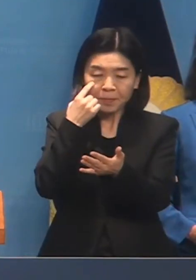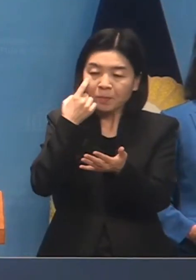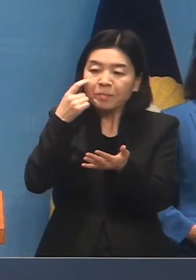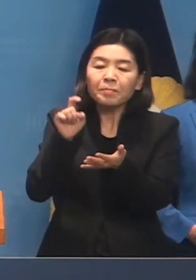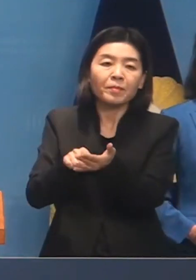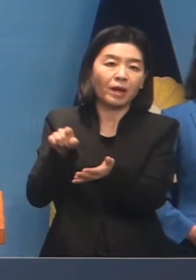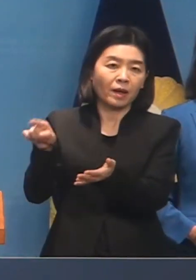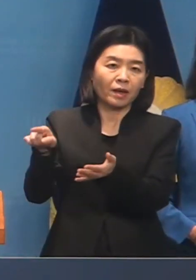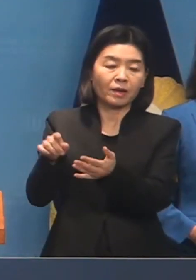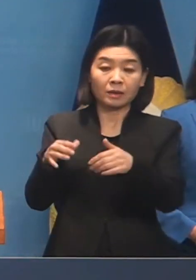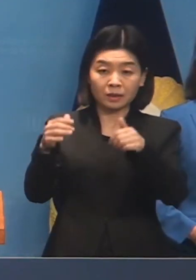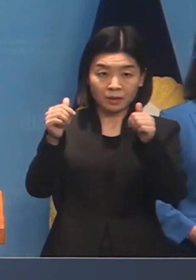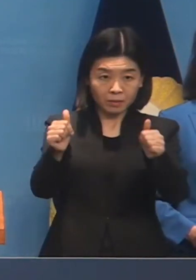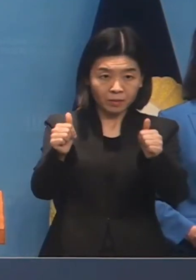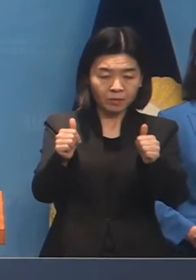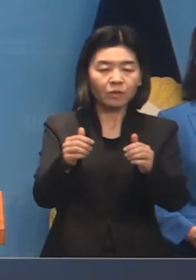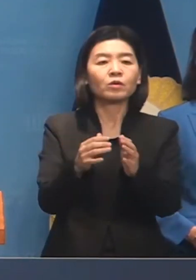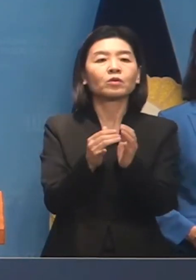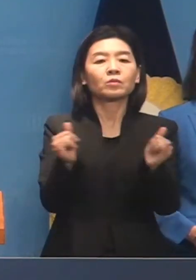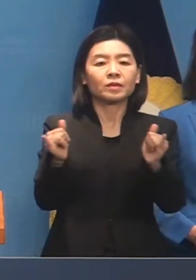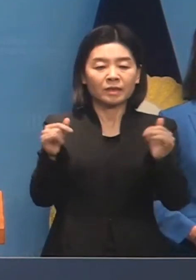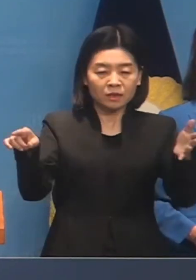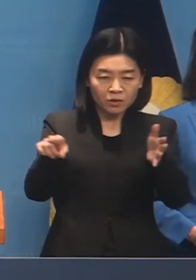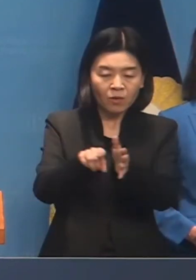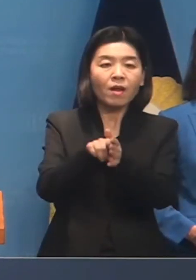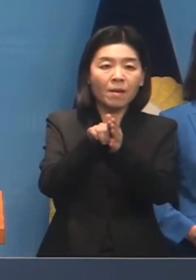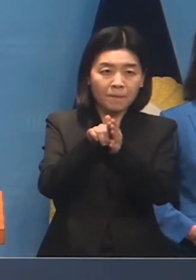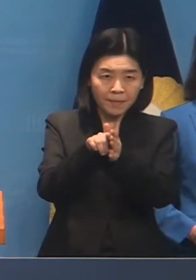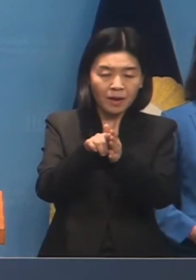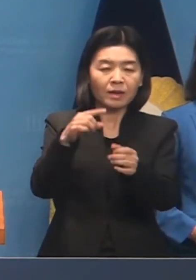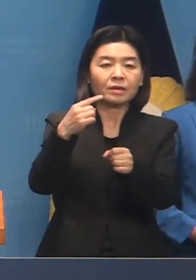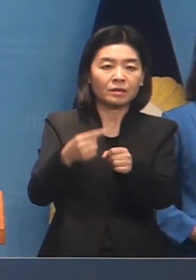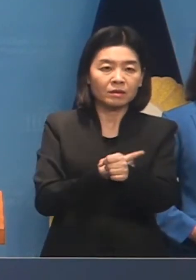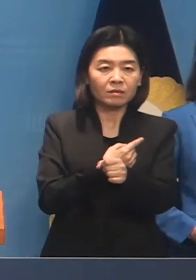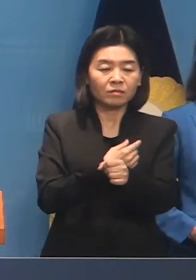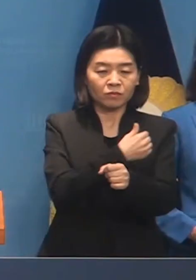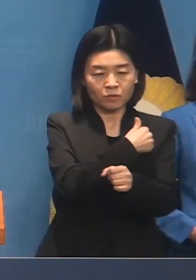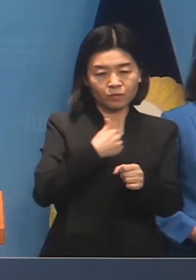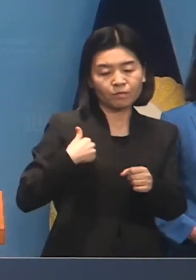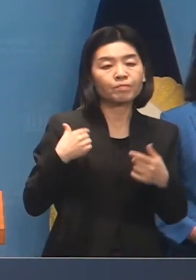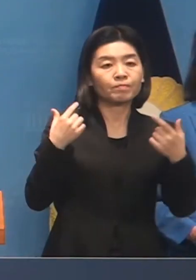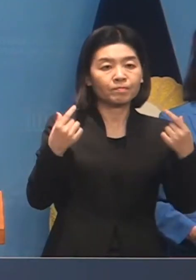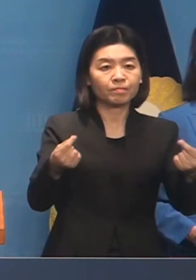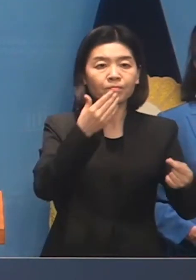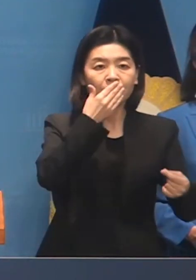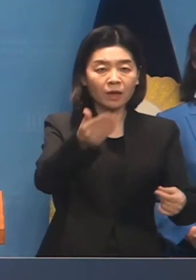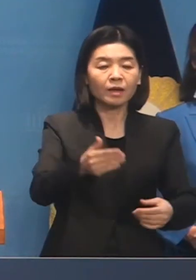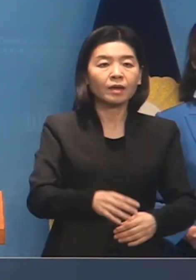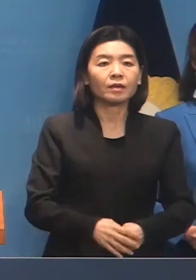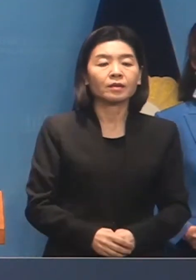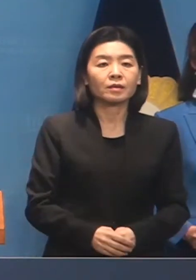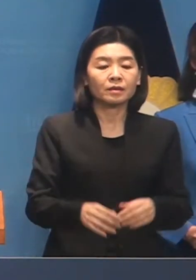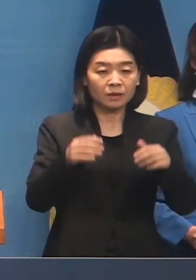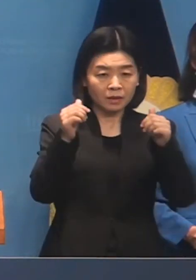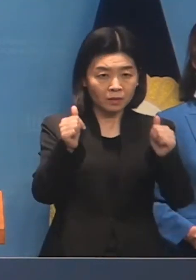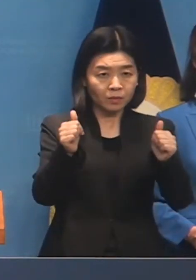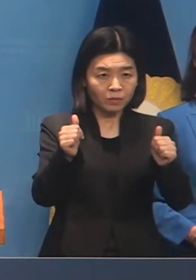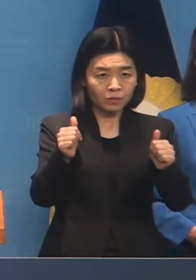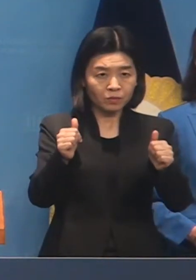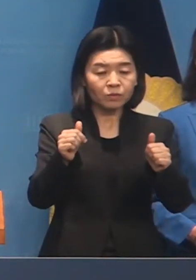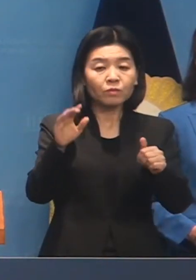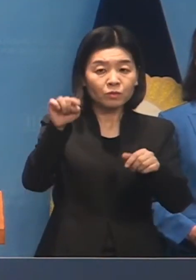사법은 국민의 신뢰에 의했을 때 비로소 정당성을 가질 수 있습니다. 사법부가 더